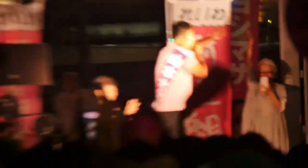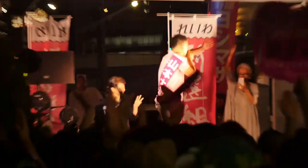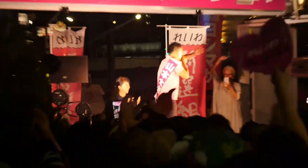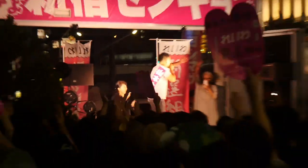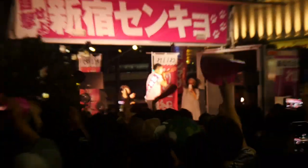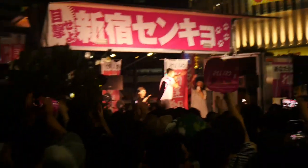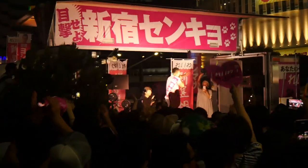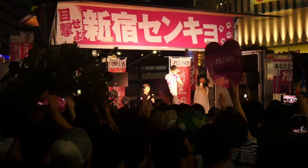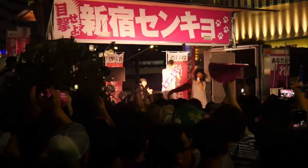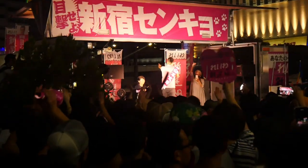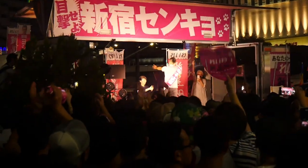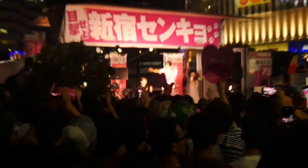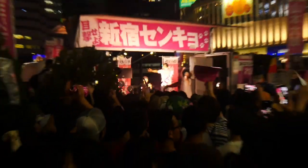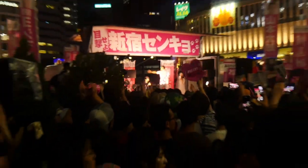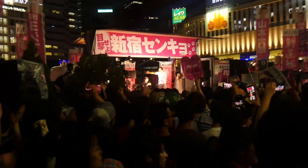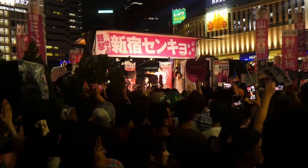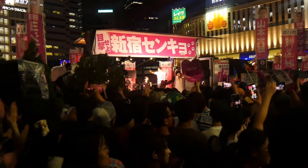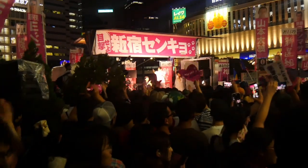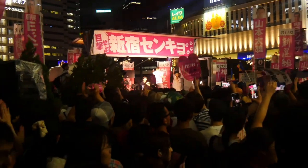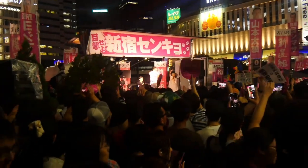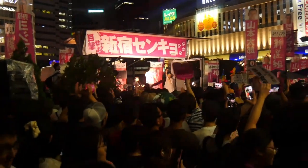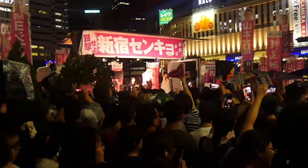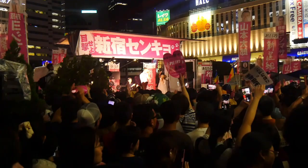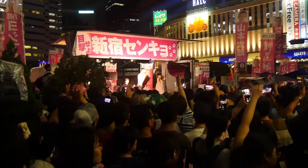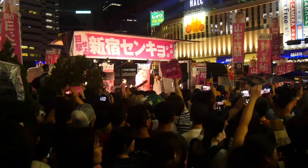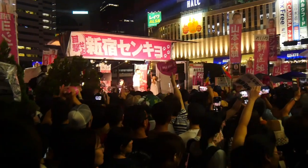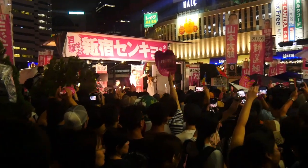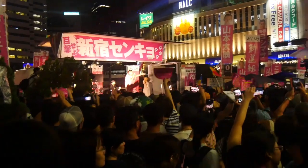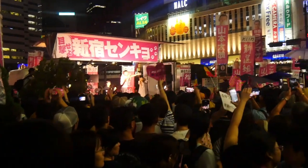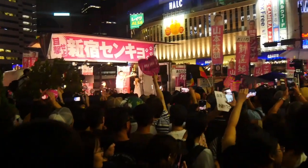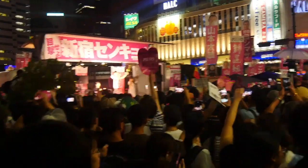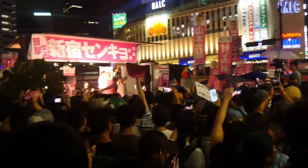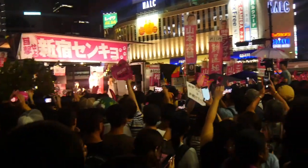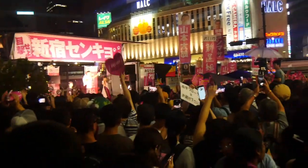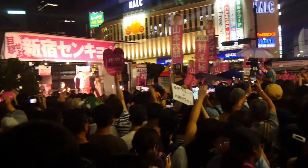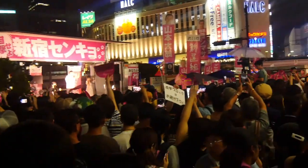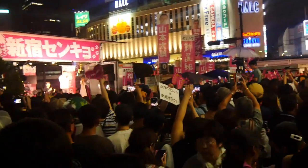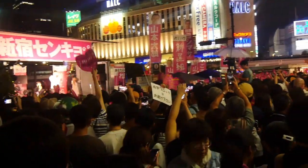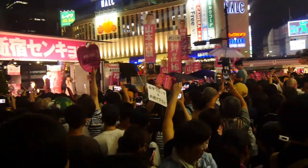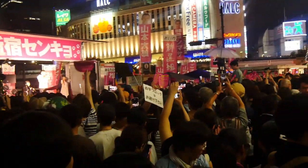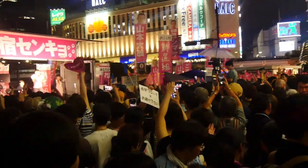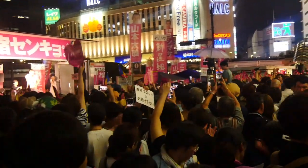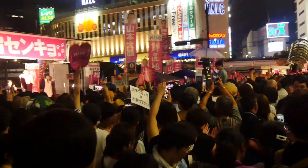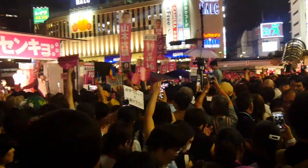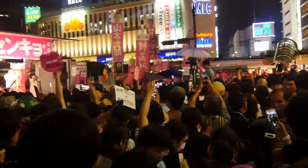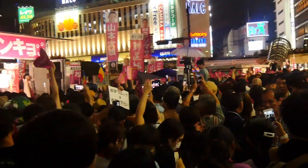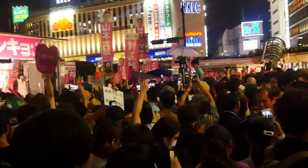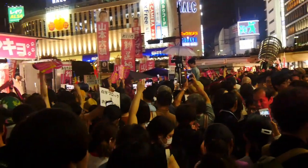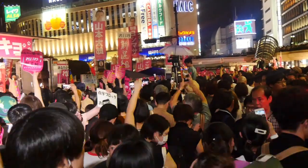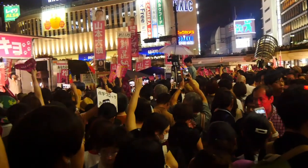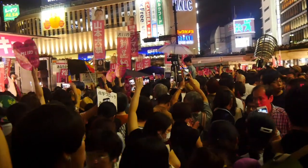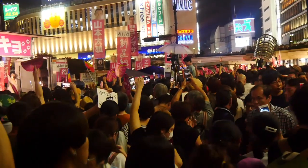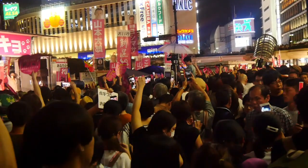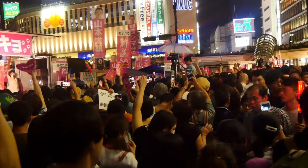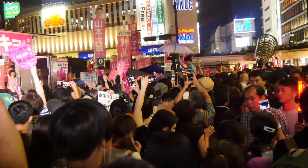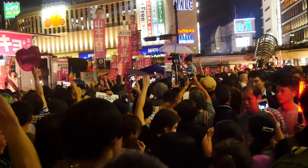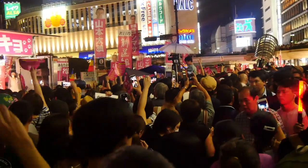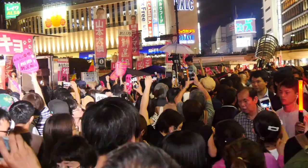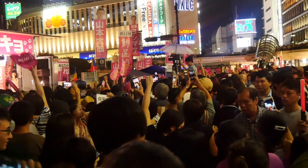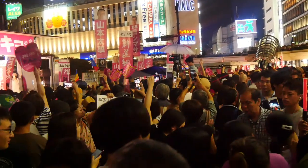あなたの力ですよ。あなたの力ですよ。あなたの、あなたが、あなたの力。